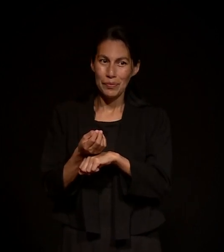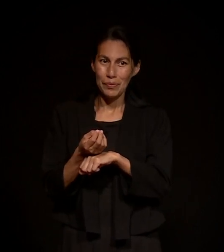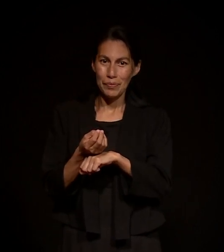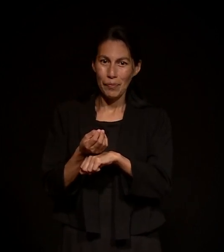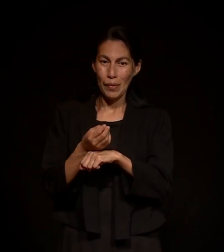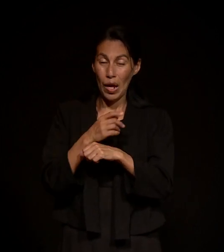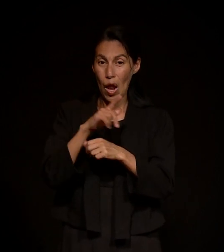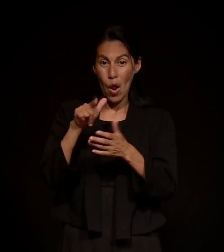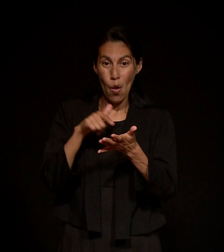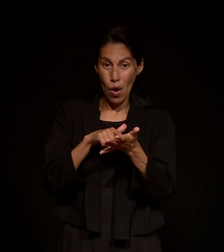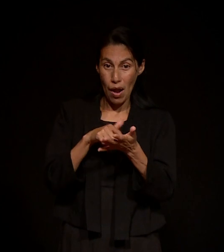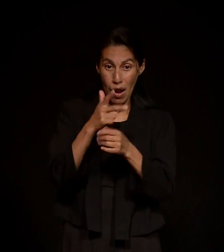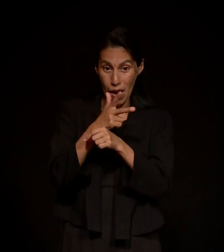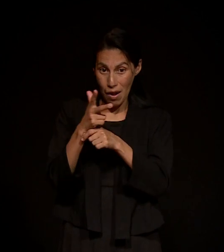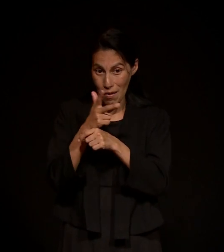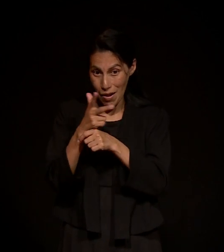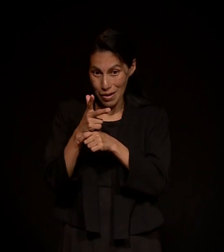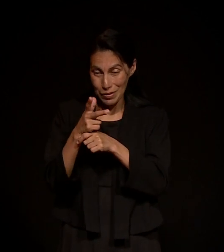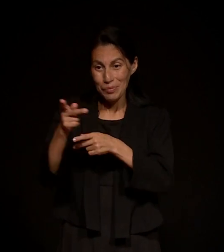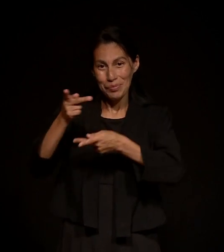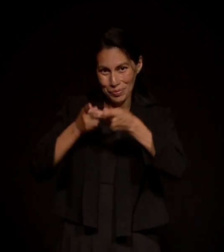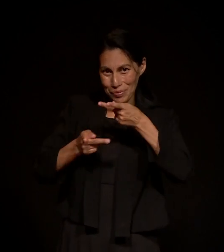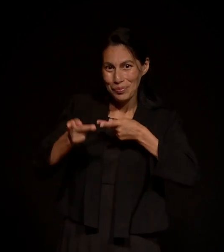Y el presupuesto sirve para la